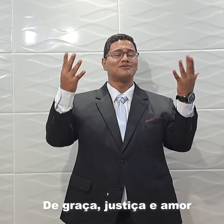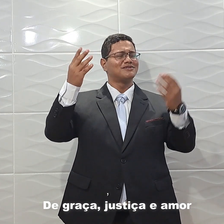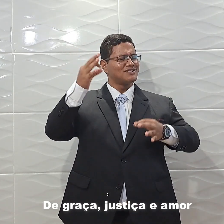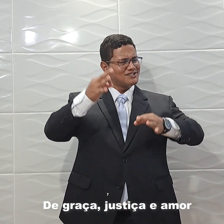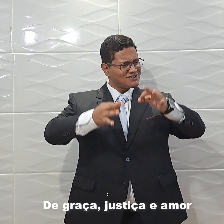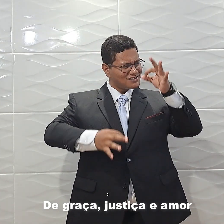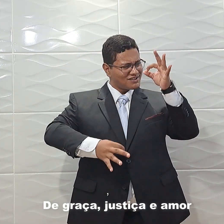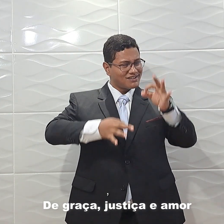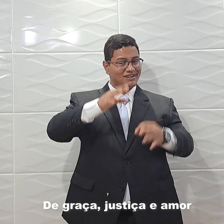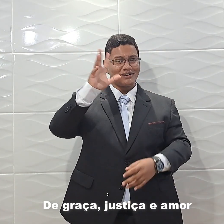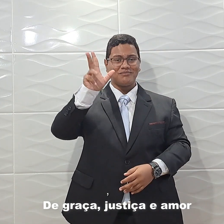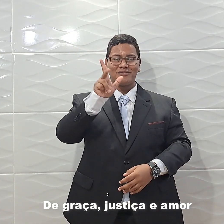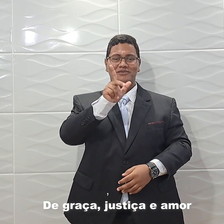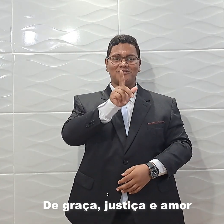justiça e amor